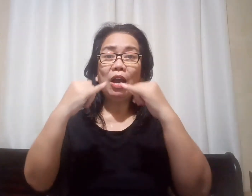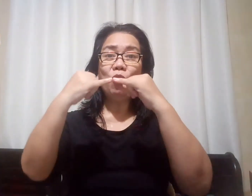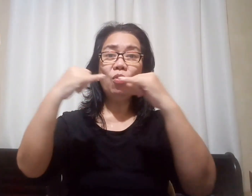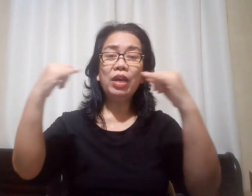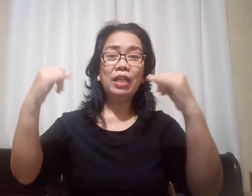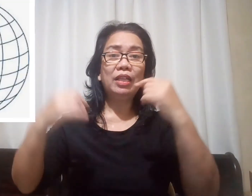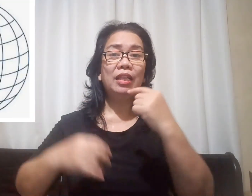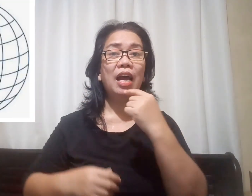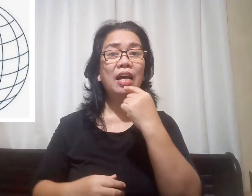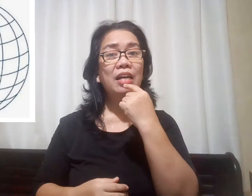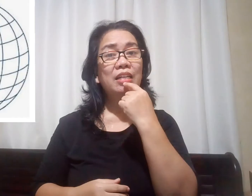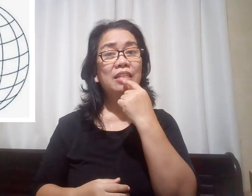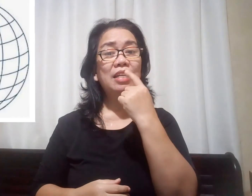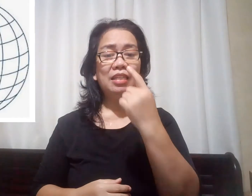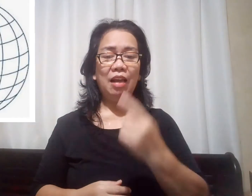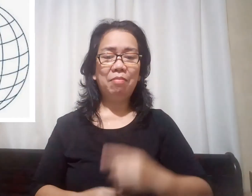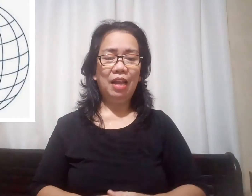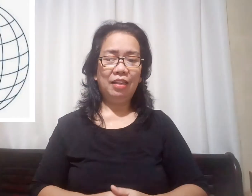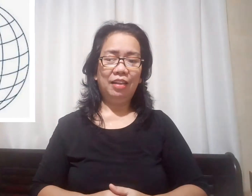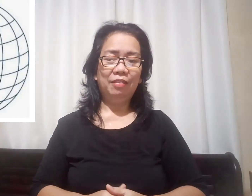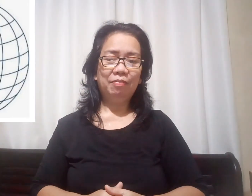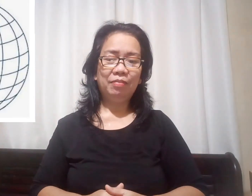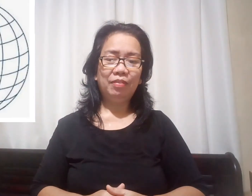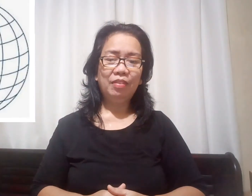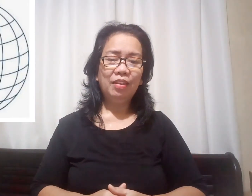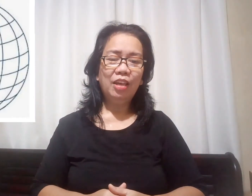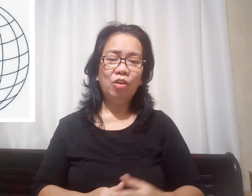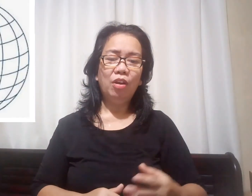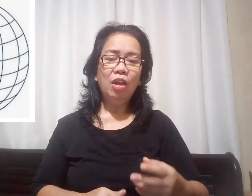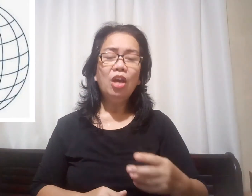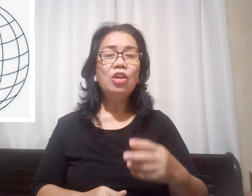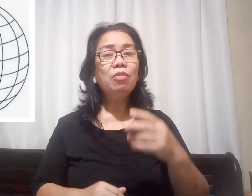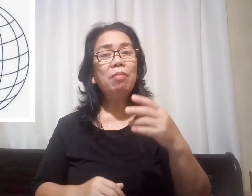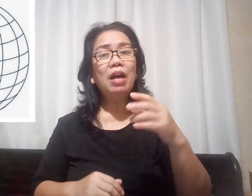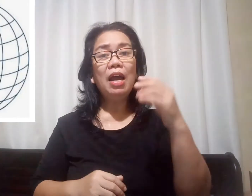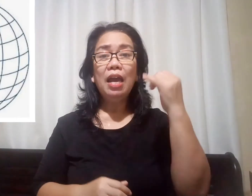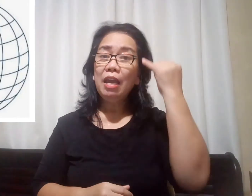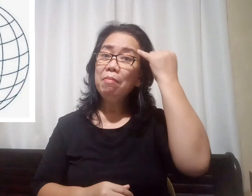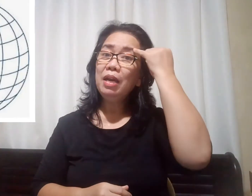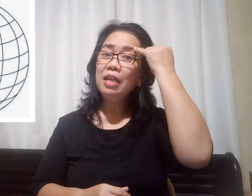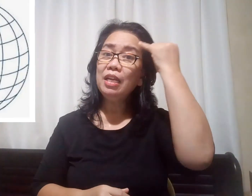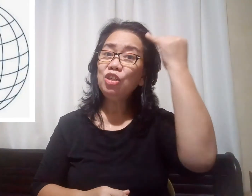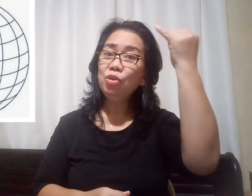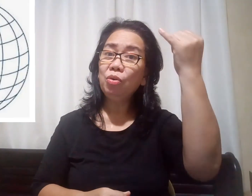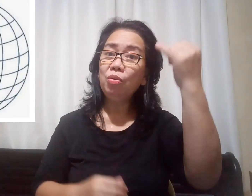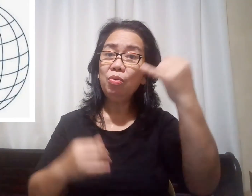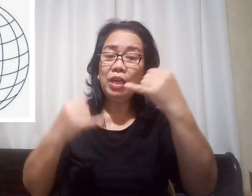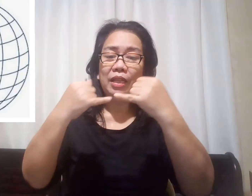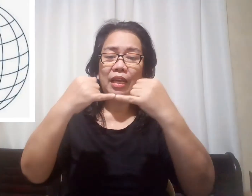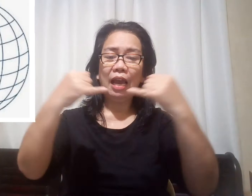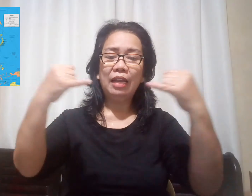guhit na sinasabi natin. Ngayon, yung mga imahinasyong guhit na yan,